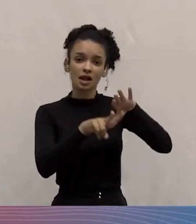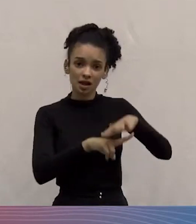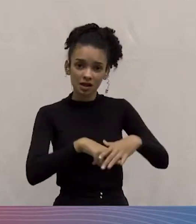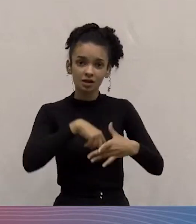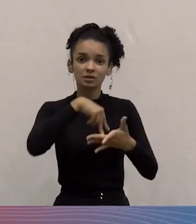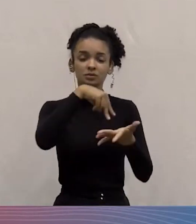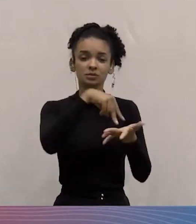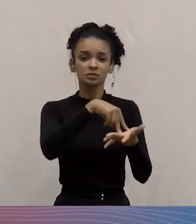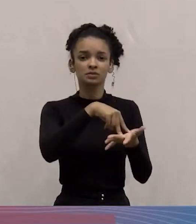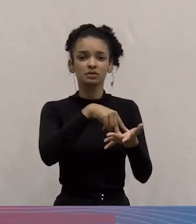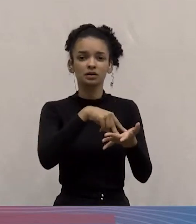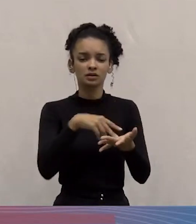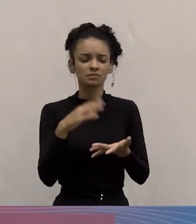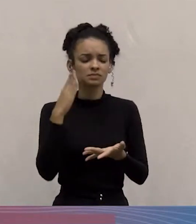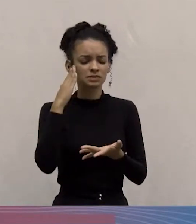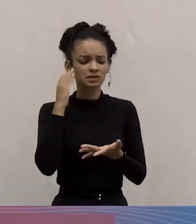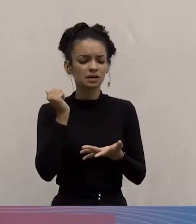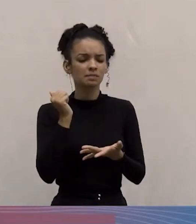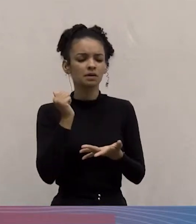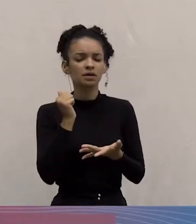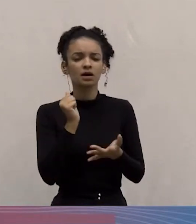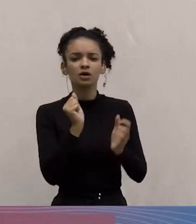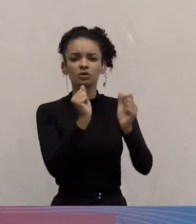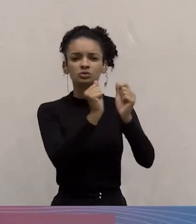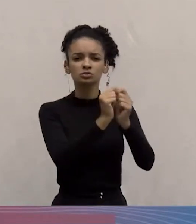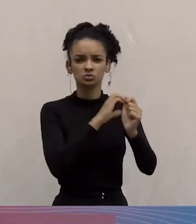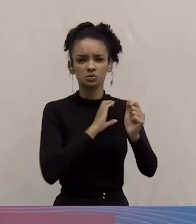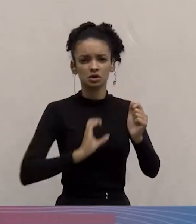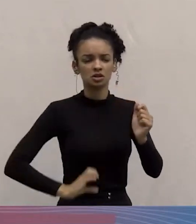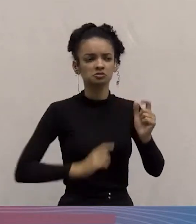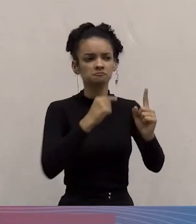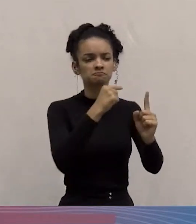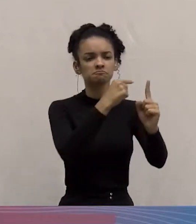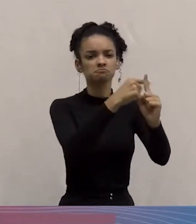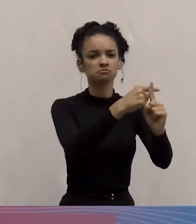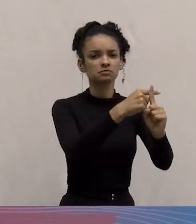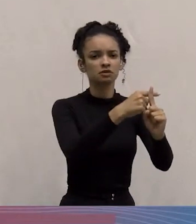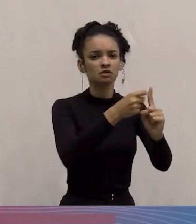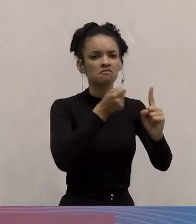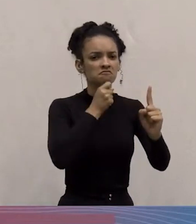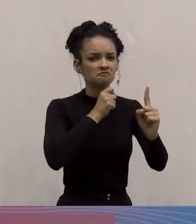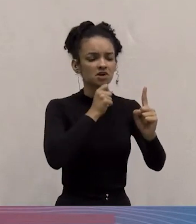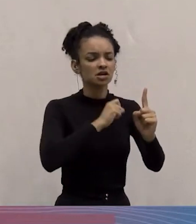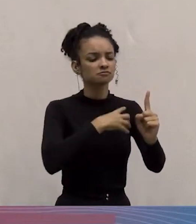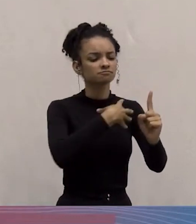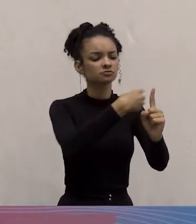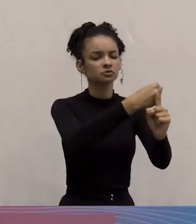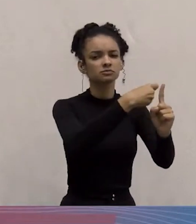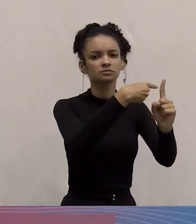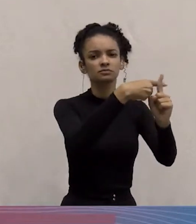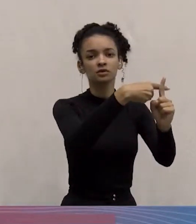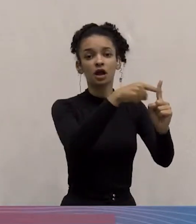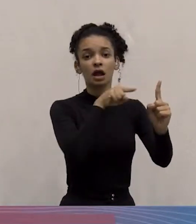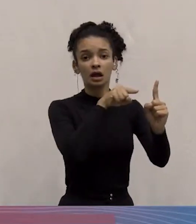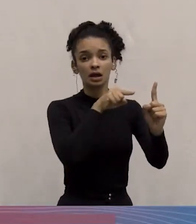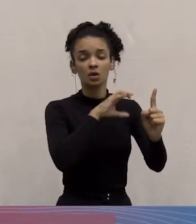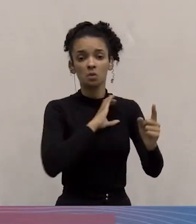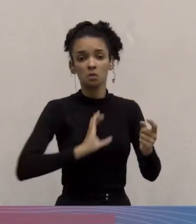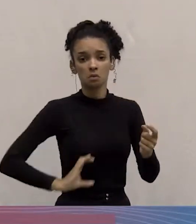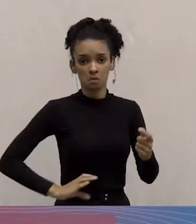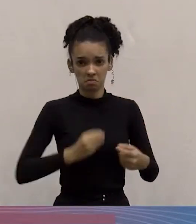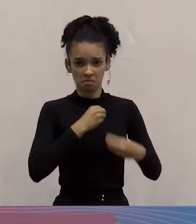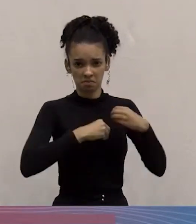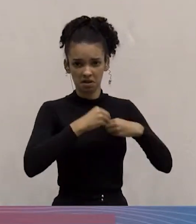ressurreição. Sabendo isso, que foi crucificado com Ele o nosso velho homem, para que o corpo do pecado seja